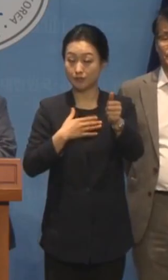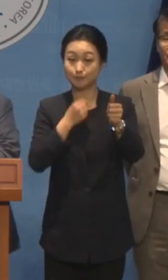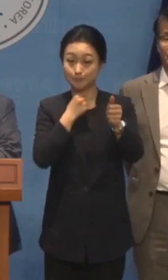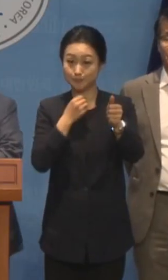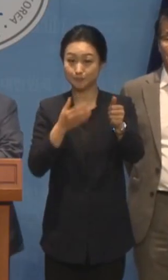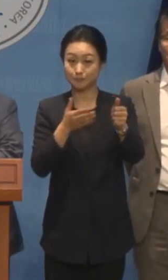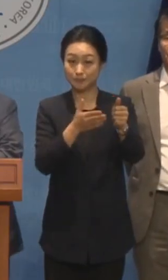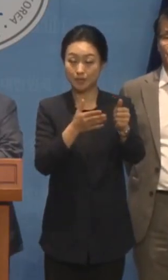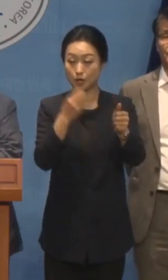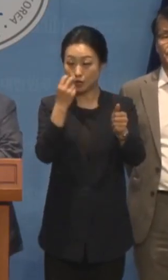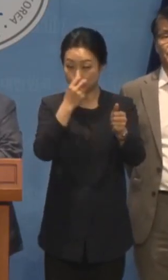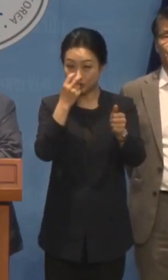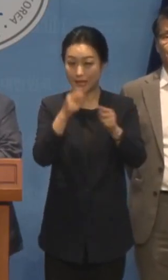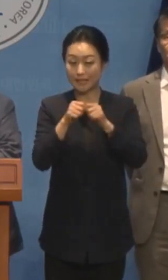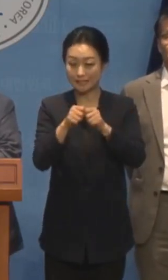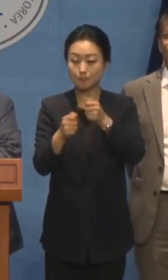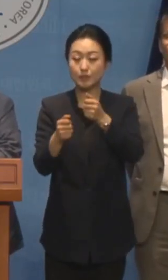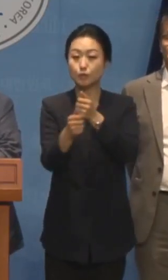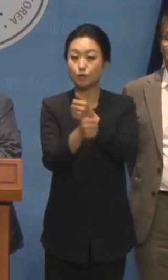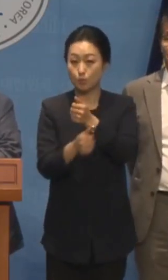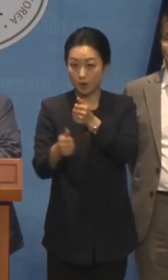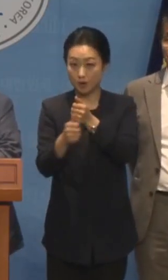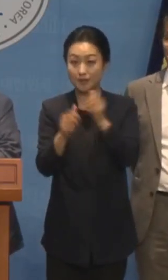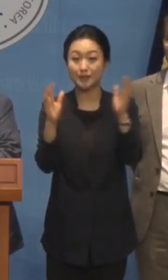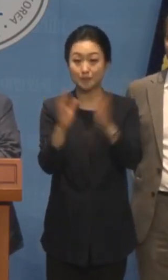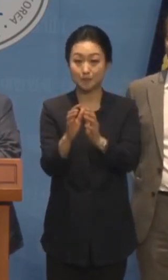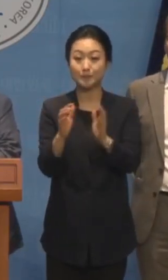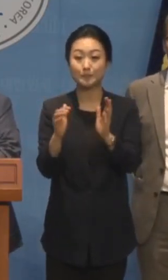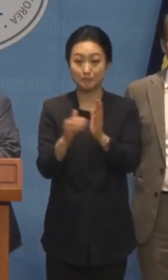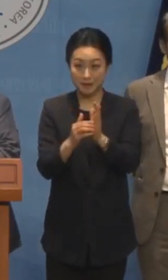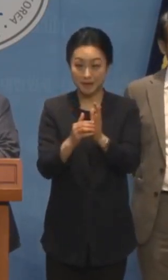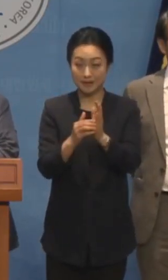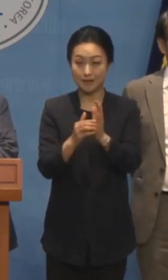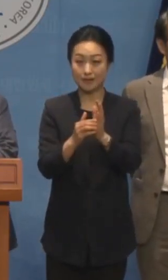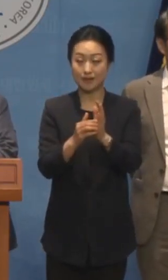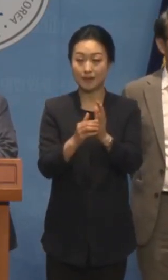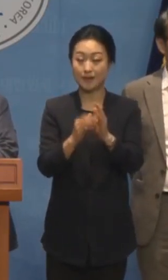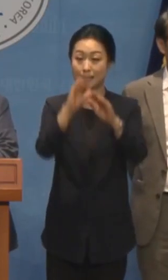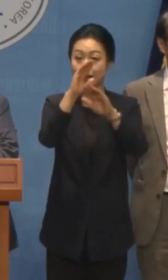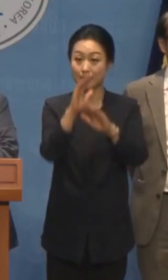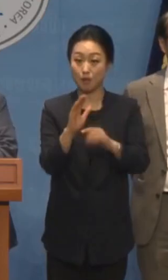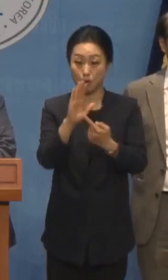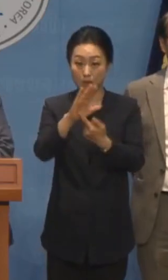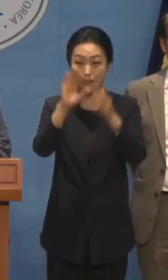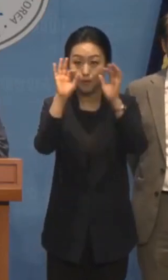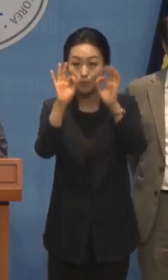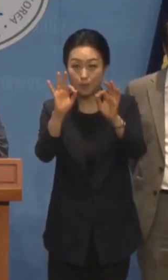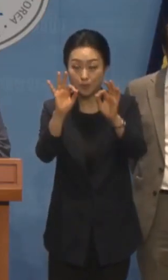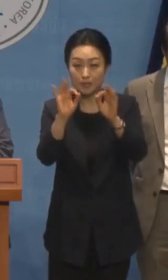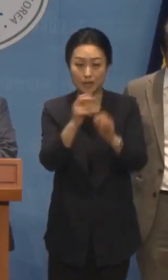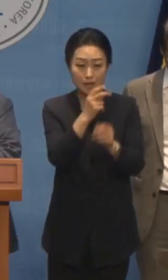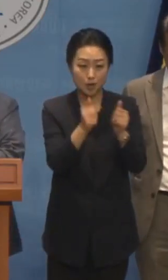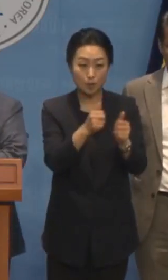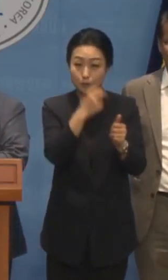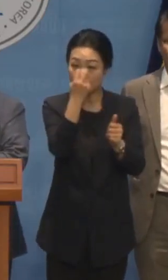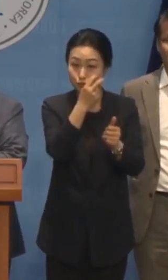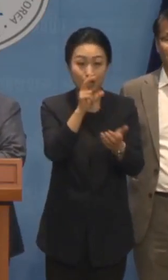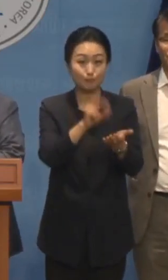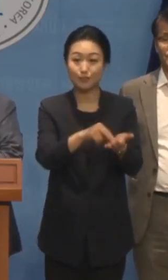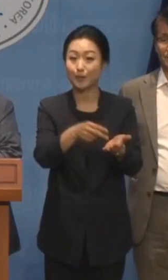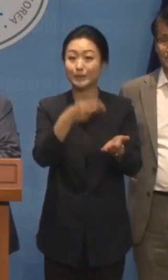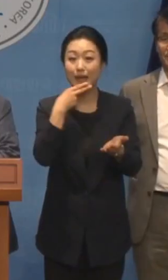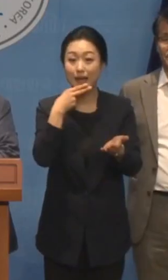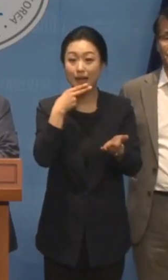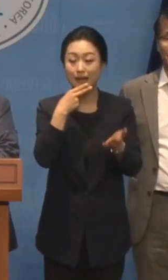촉구했던 수사심의위원회를 소집했지만 그 발표문에 보면 검찰의 수사에 문제가 전혀